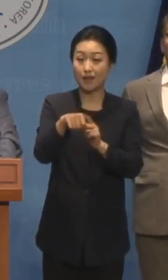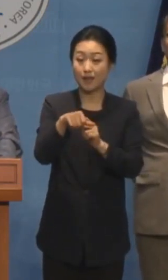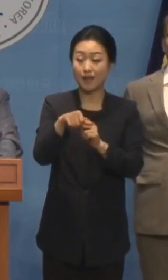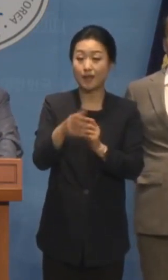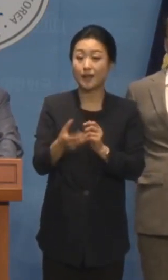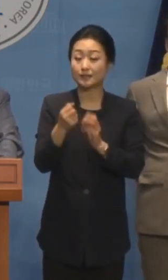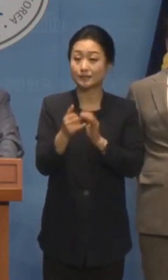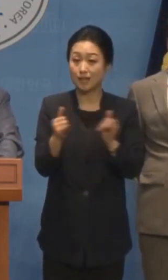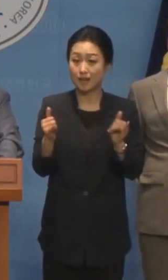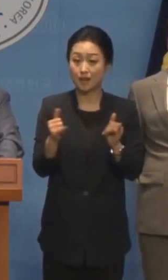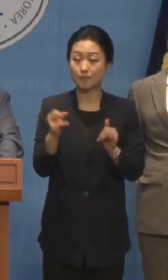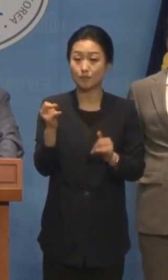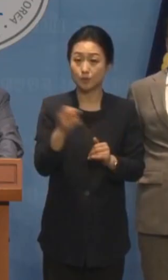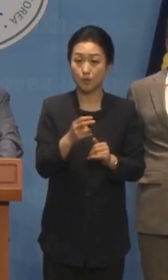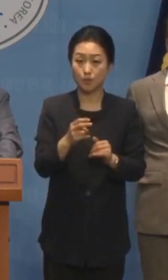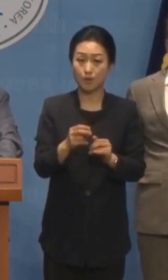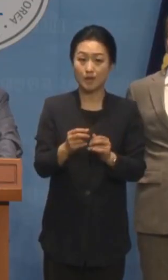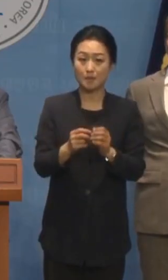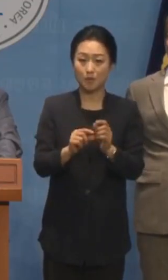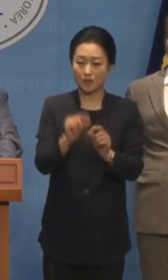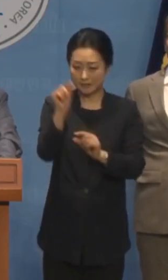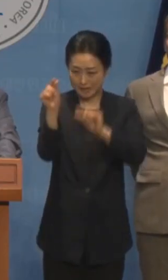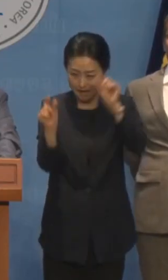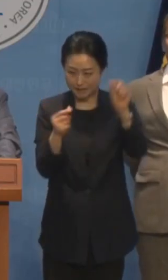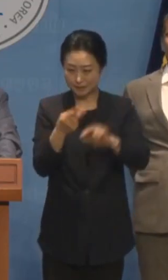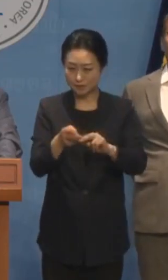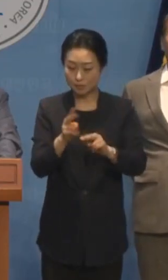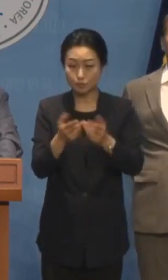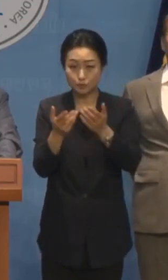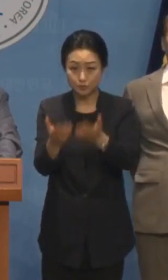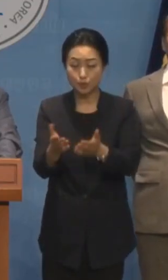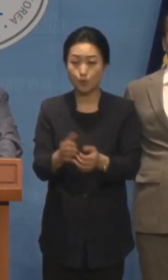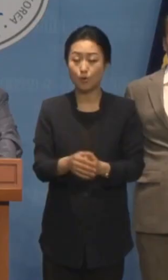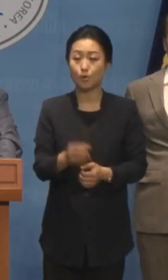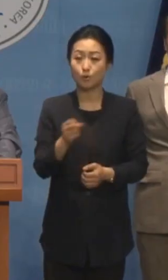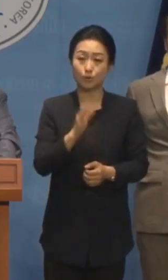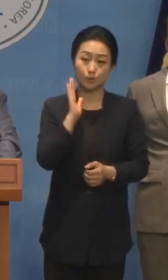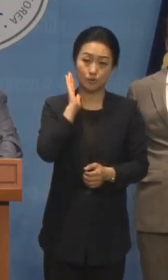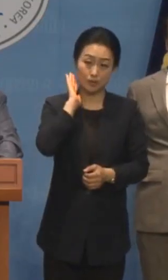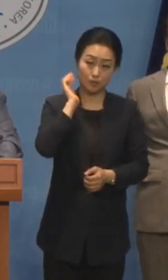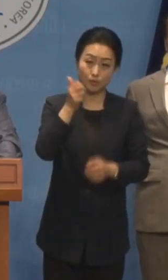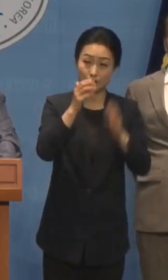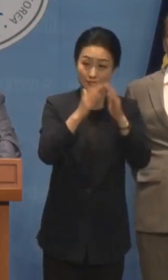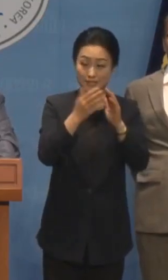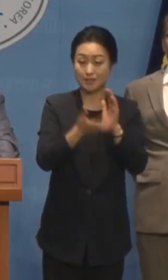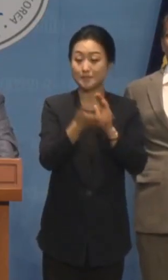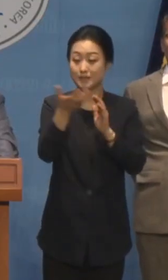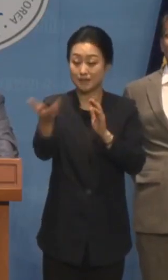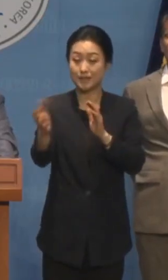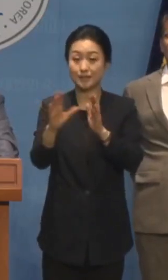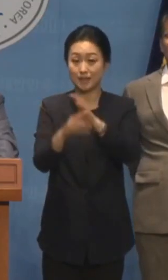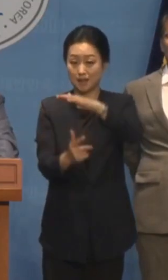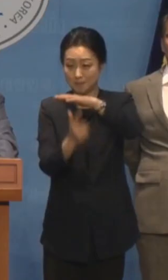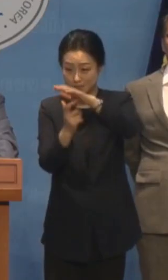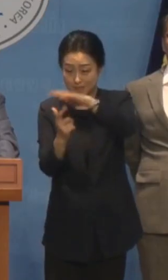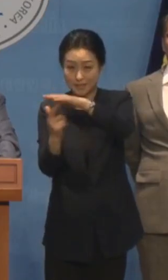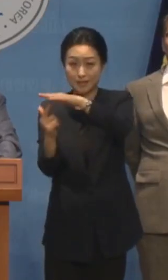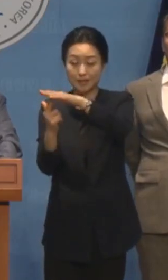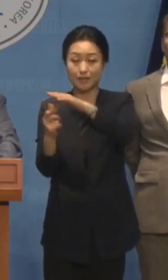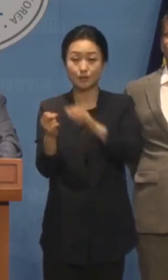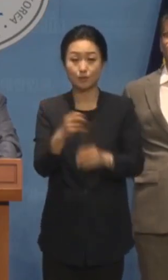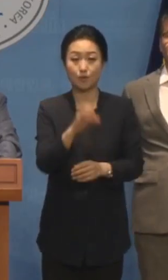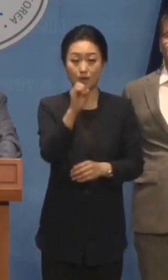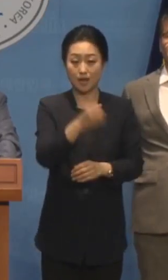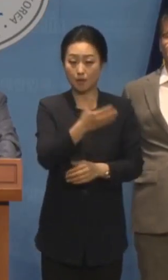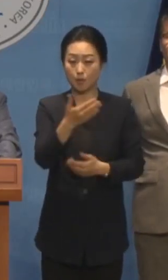그 다음에 고급 분재를 선물했다는 사람들, 또 용산 관저 이전 공사 과정에 지금 불거지고 온갖 불법 비리들, 서울 양평